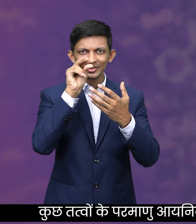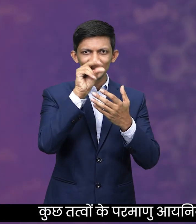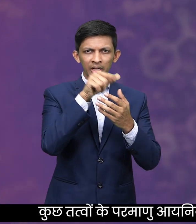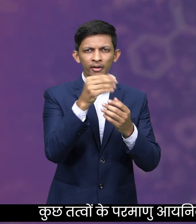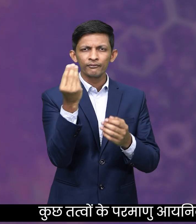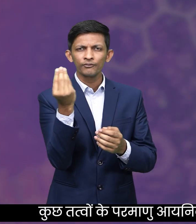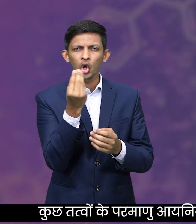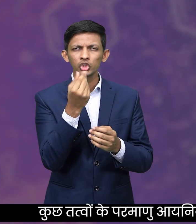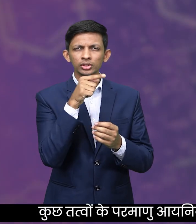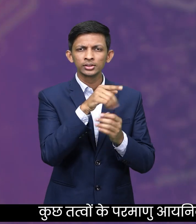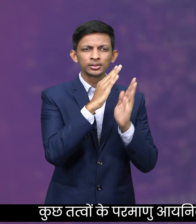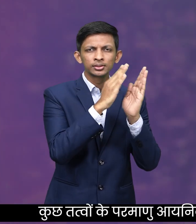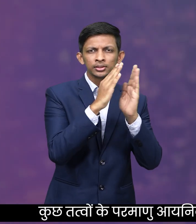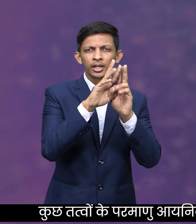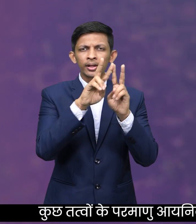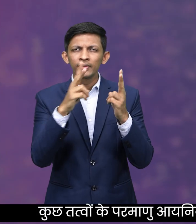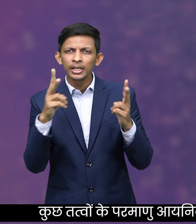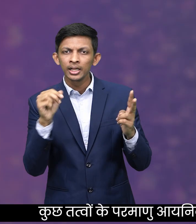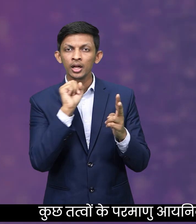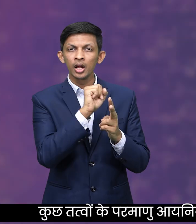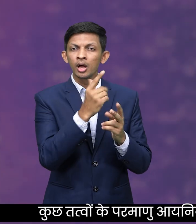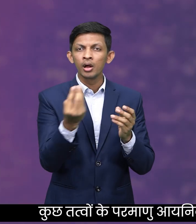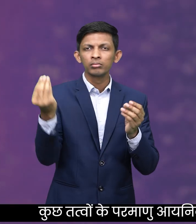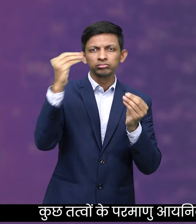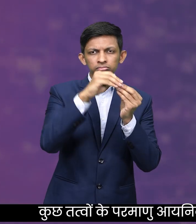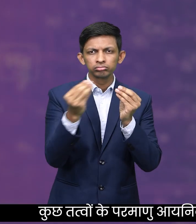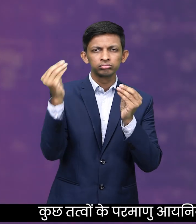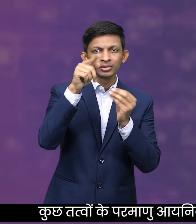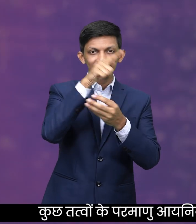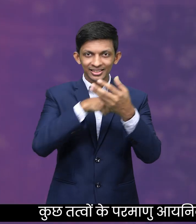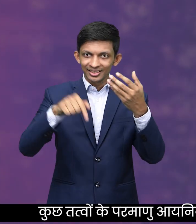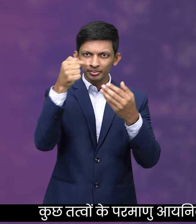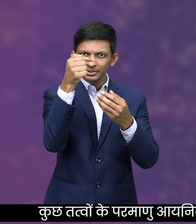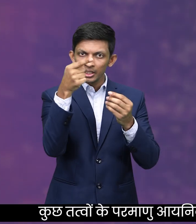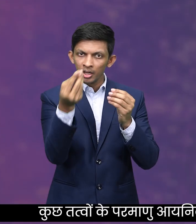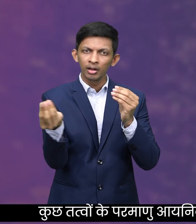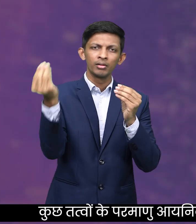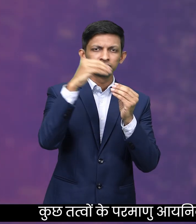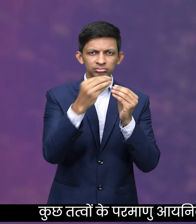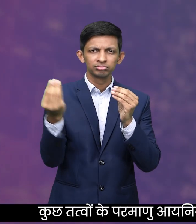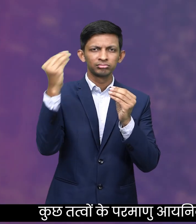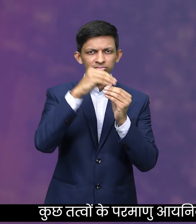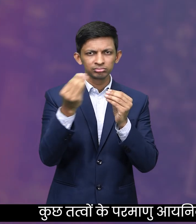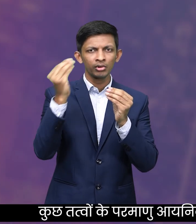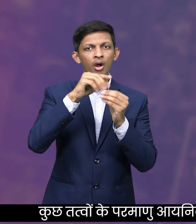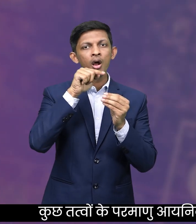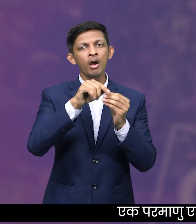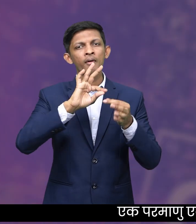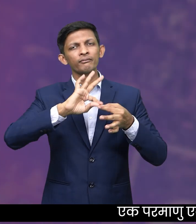कुछ तत्वों के परमाणु आयनिक यौगिक बनाते समय विद्युत अणु को प्राप्त करते हैं। एक